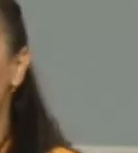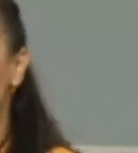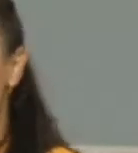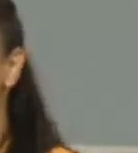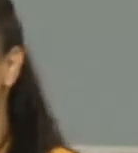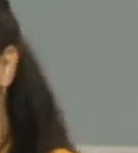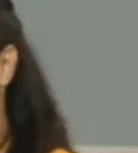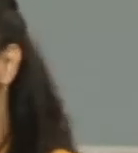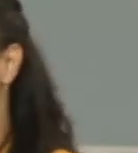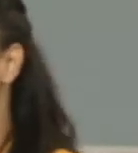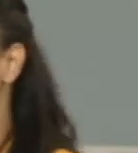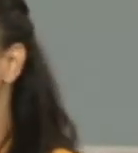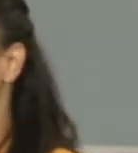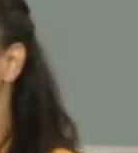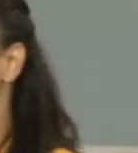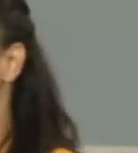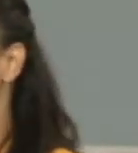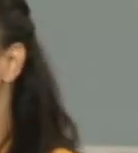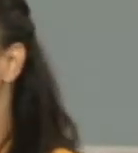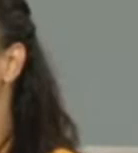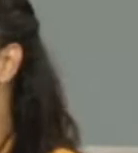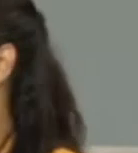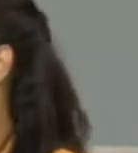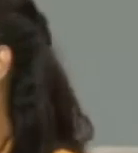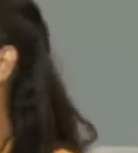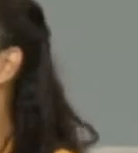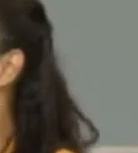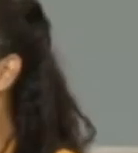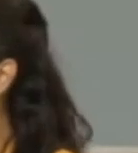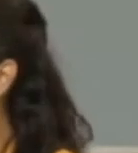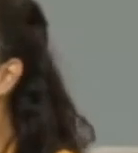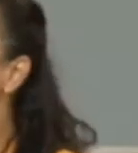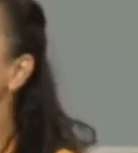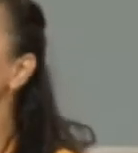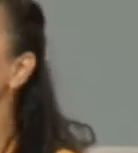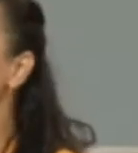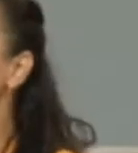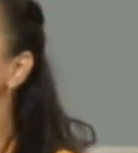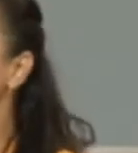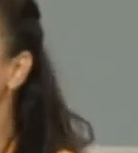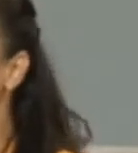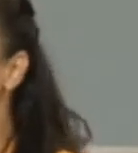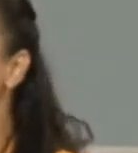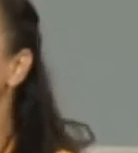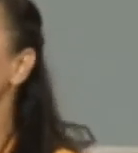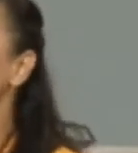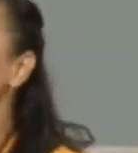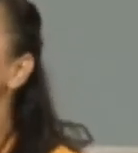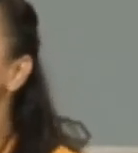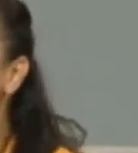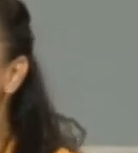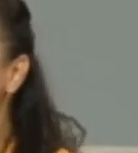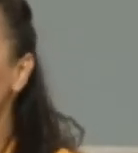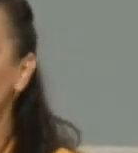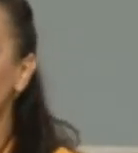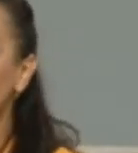é base das rações, né? Das aves, dos suínos. Então, é um alimento que